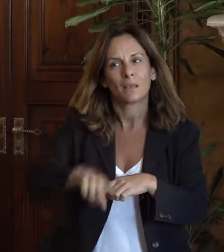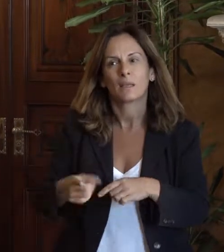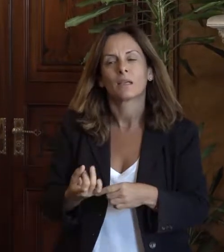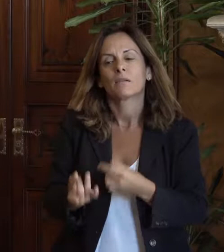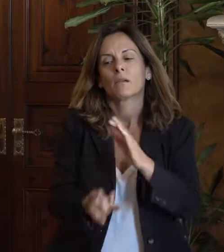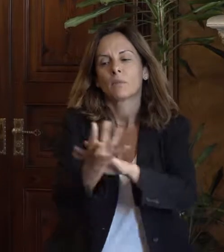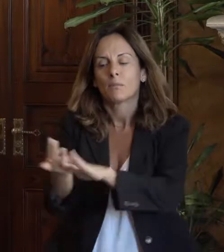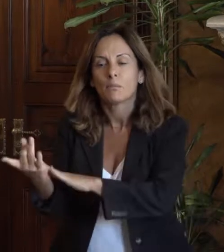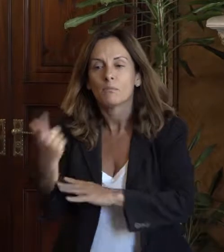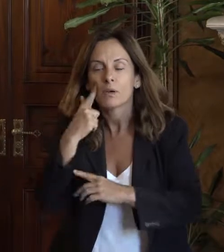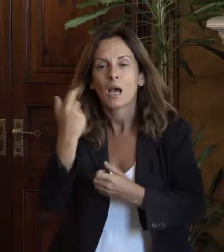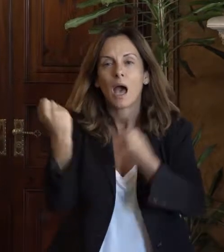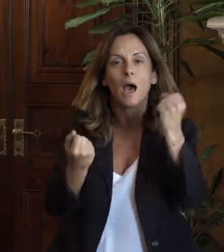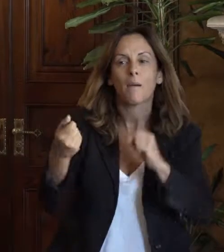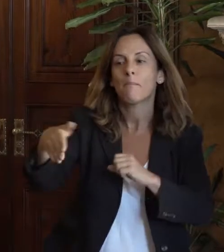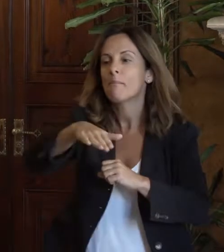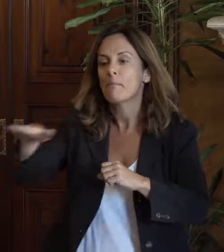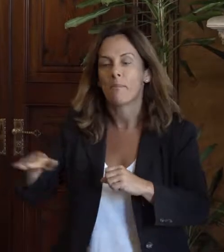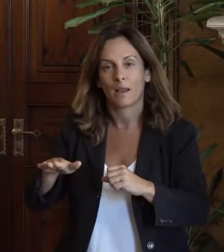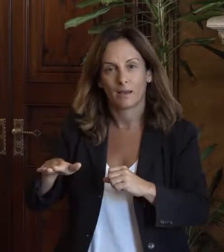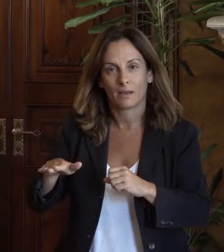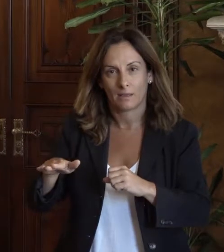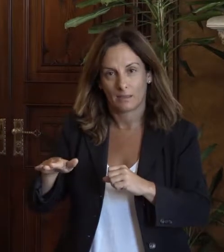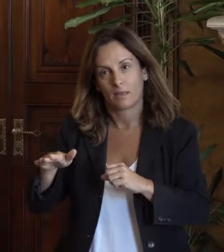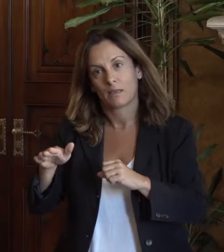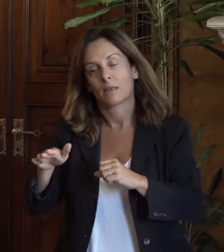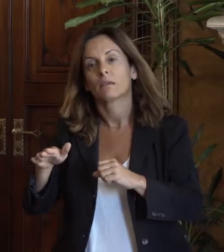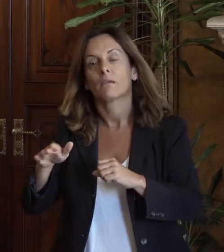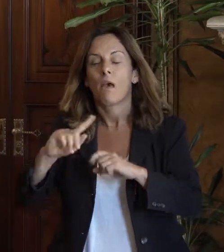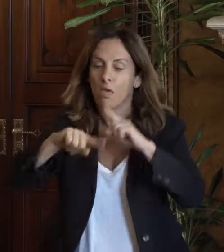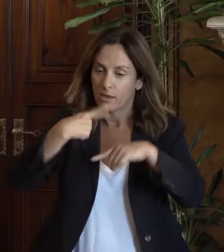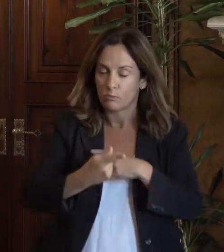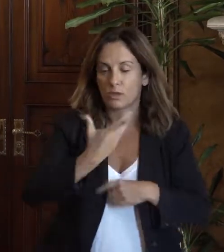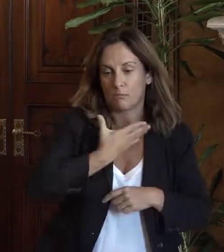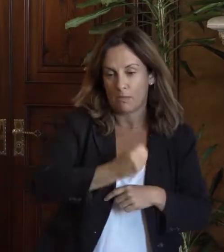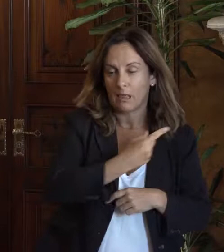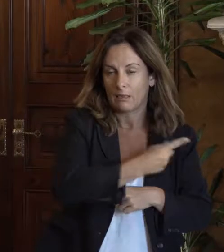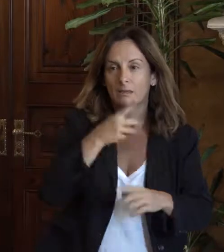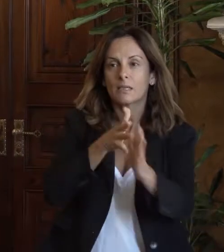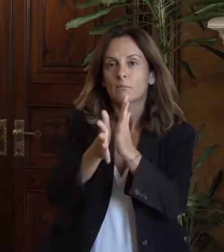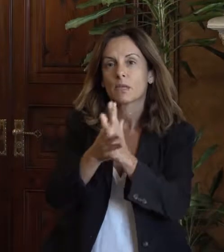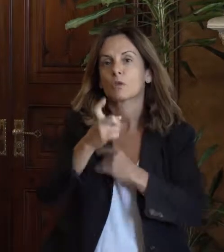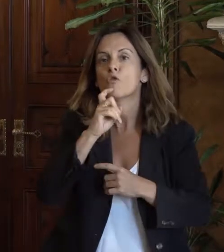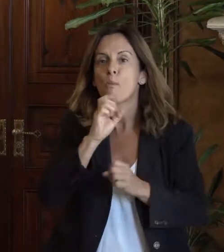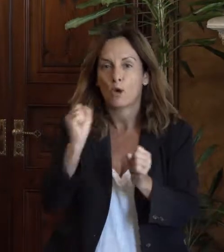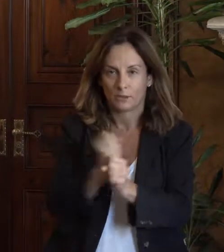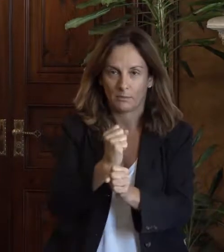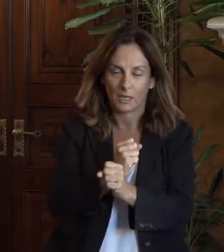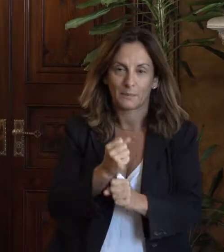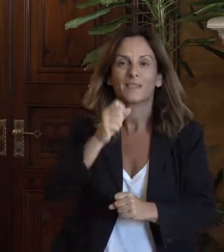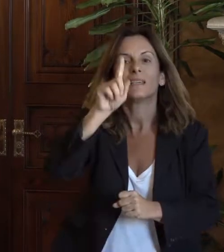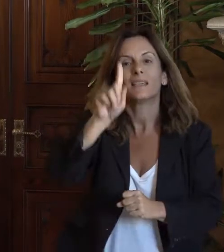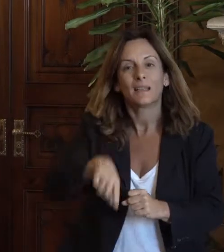després es val l'explicarà ja el plantejament o el possible plantejament amb el que podem treballar, i també millorar tot això en la